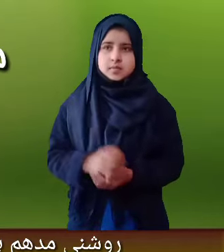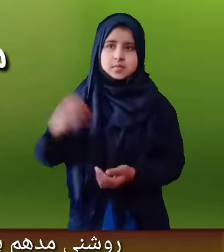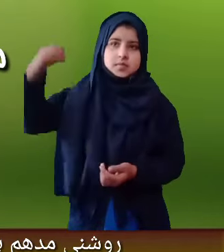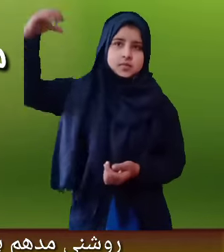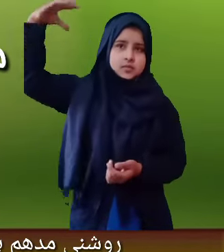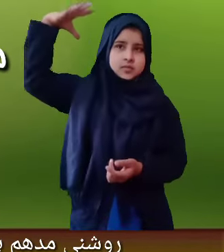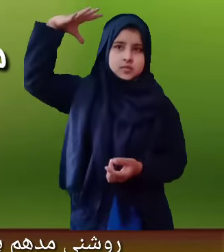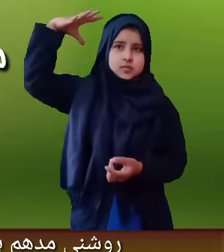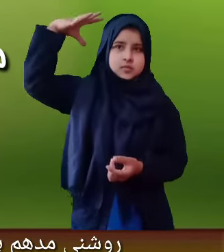रोशनी